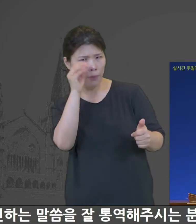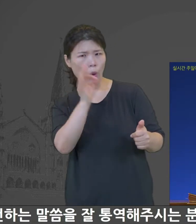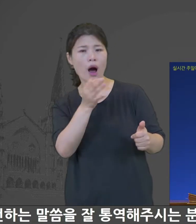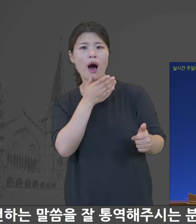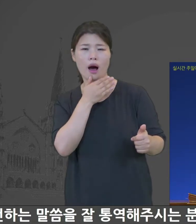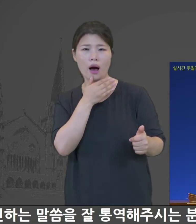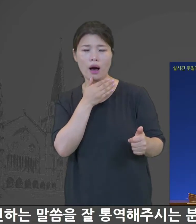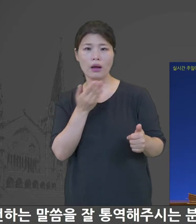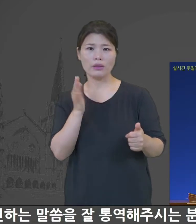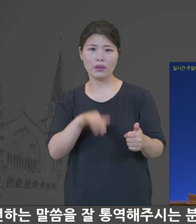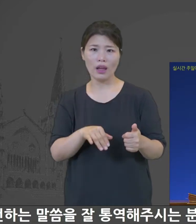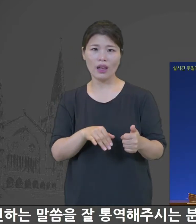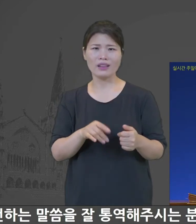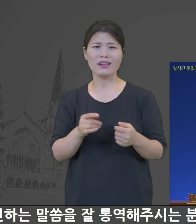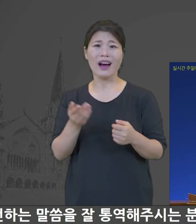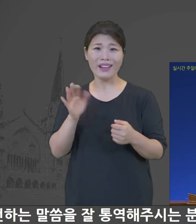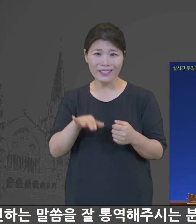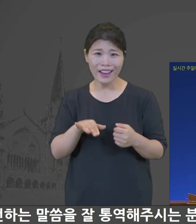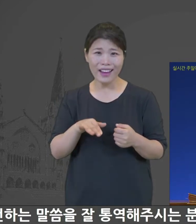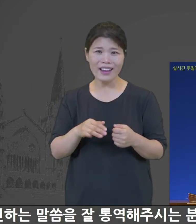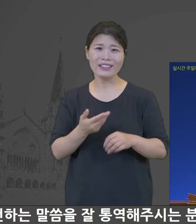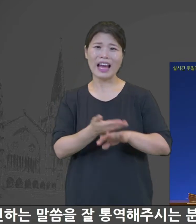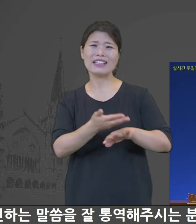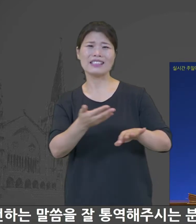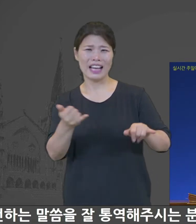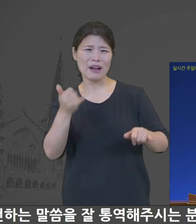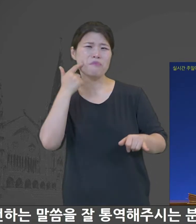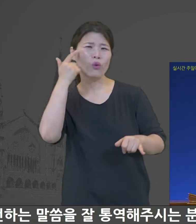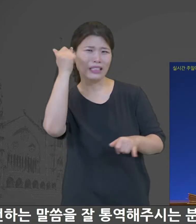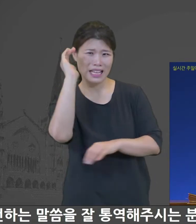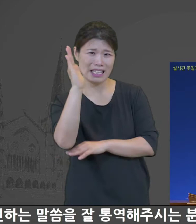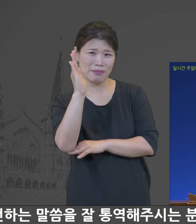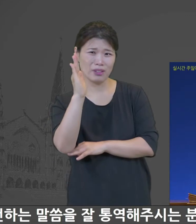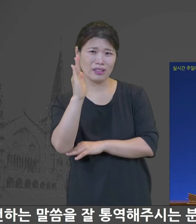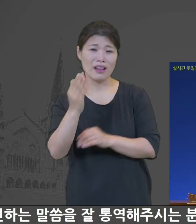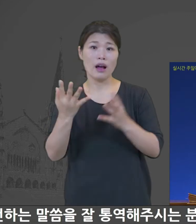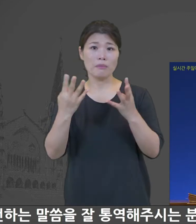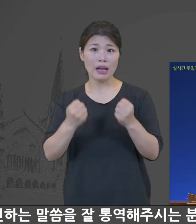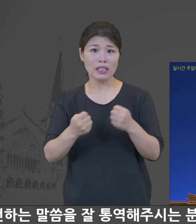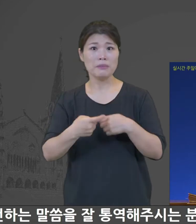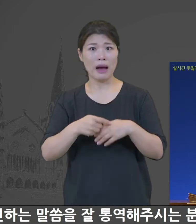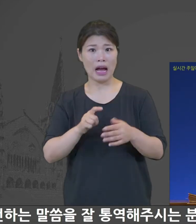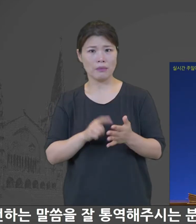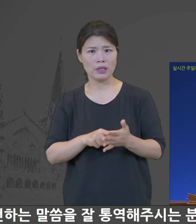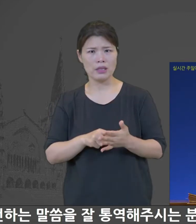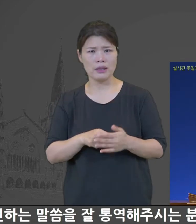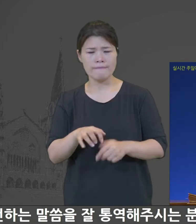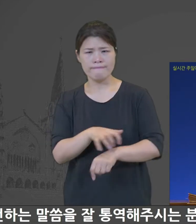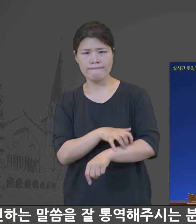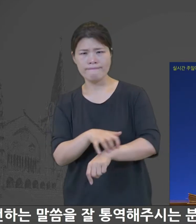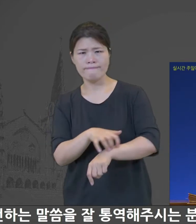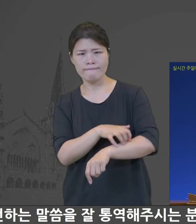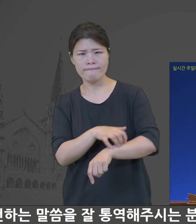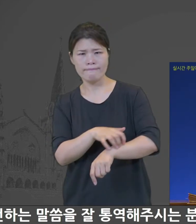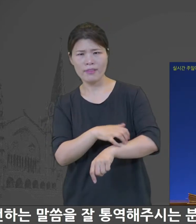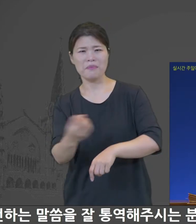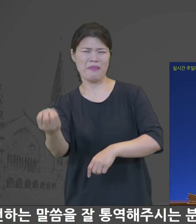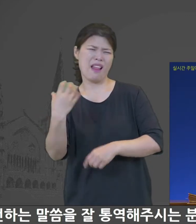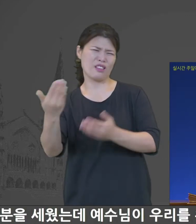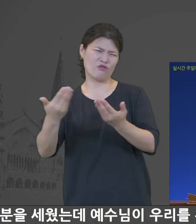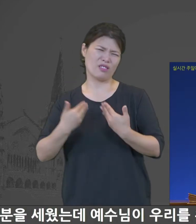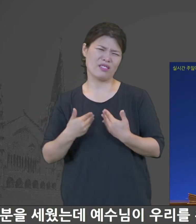있었는데, 감지하지 못한 그날 강사 목사님은 많이 마음이 불편하셨다고